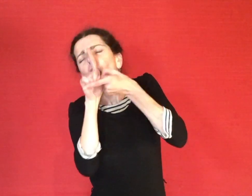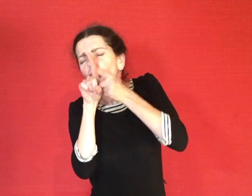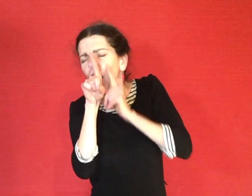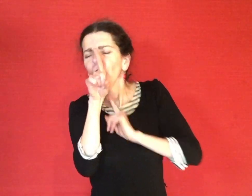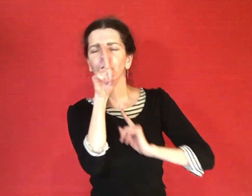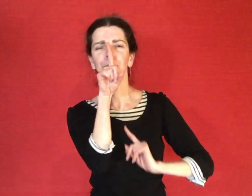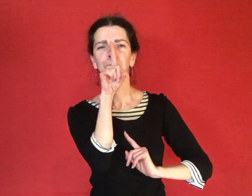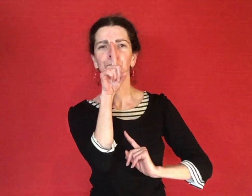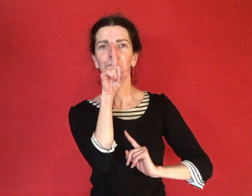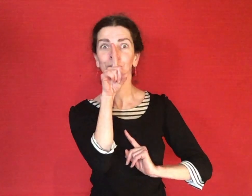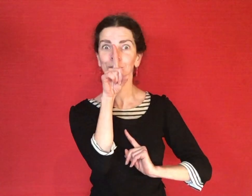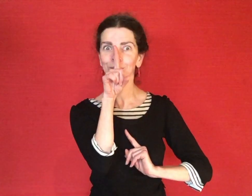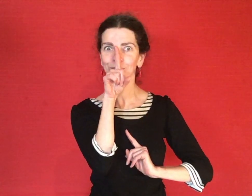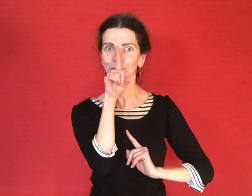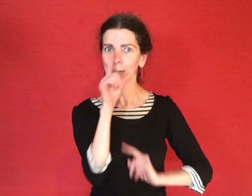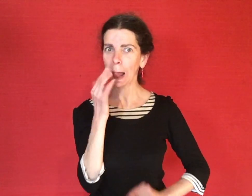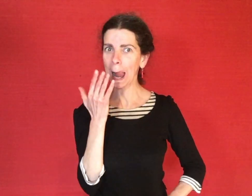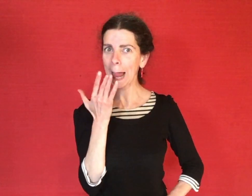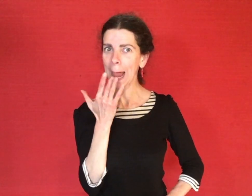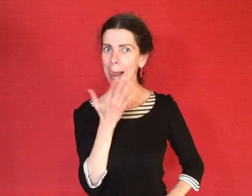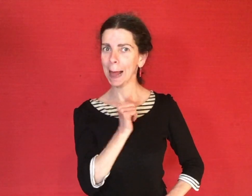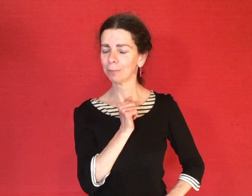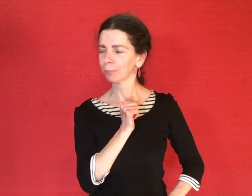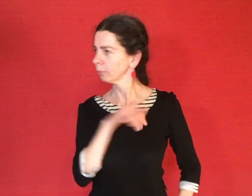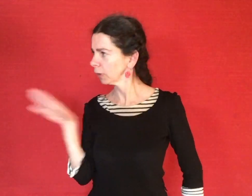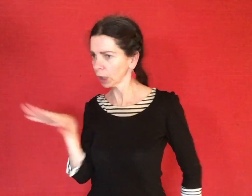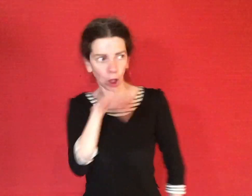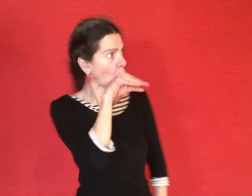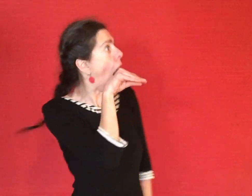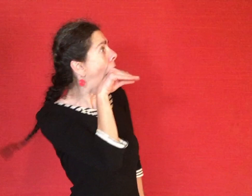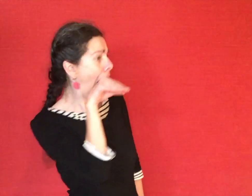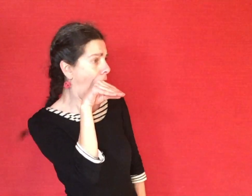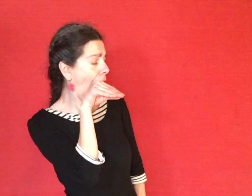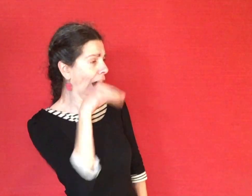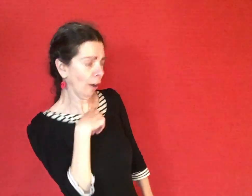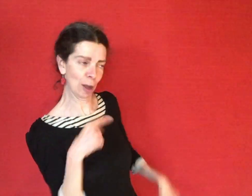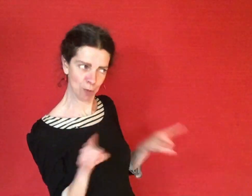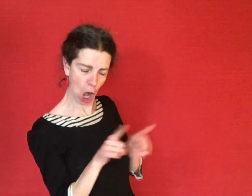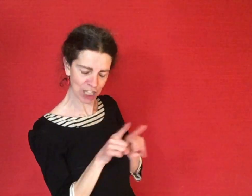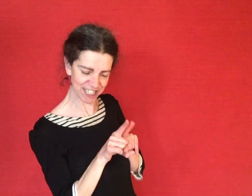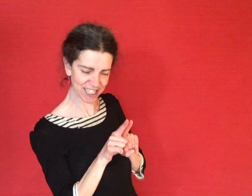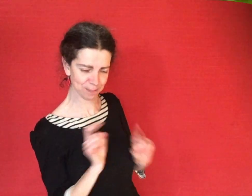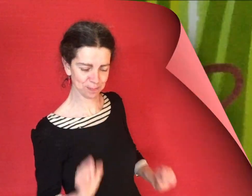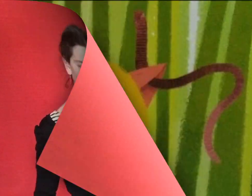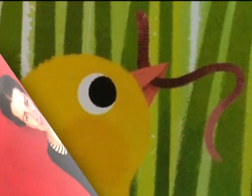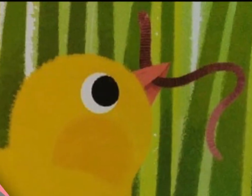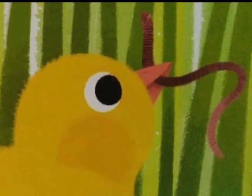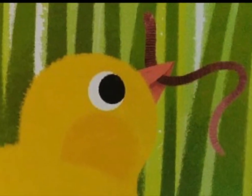régaler, dit le poussin, qui en attrape un et l'avale aussitôt. Moi aussi, dit le caneton.